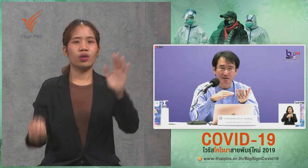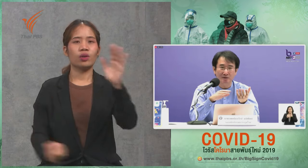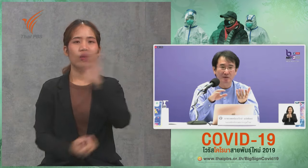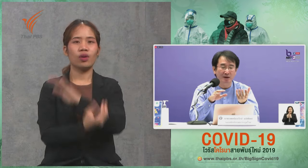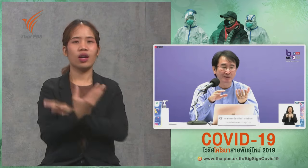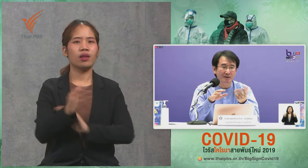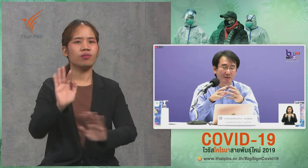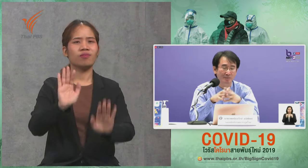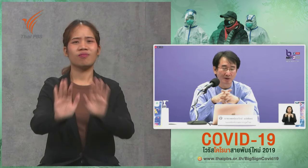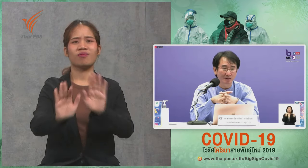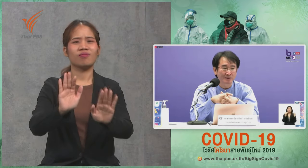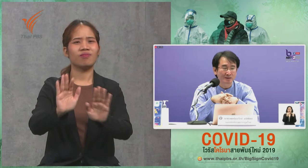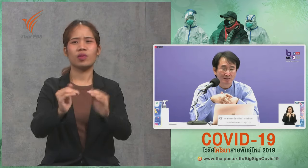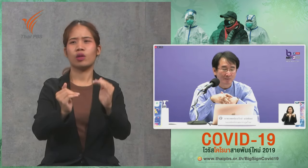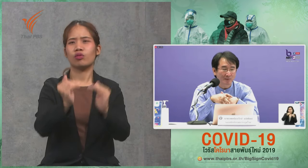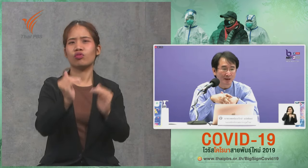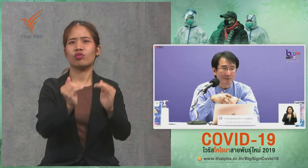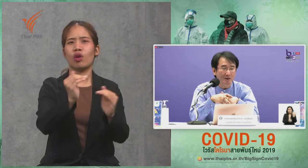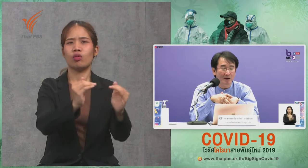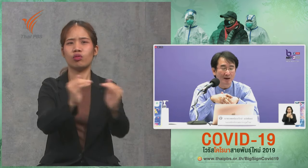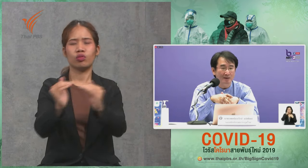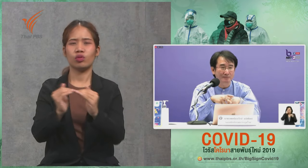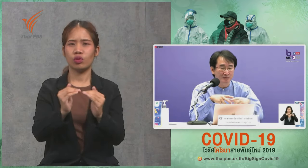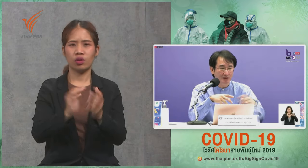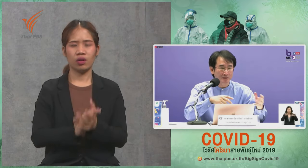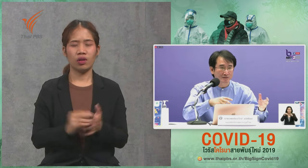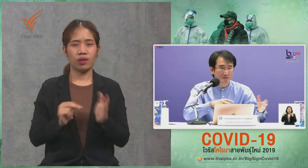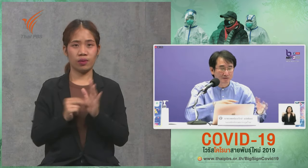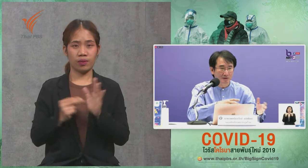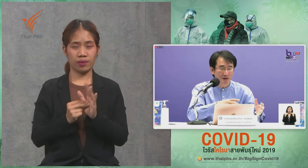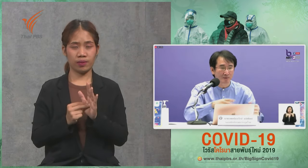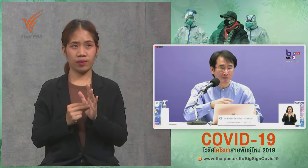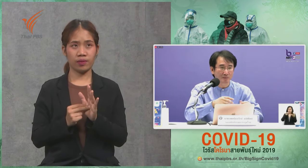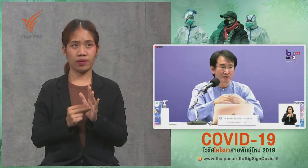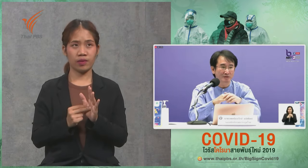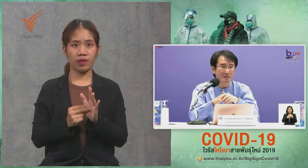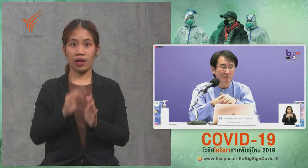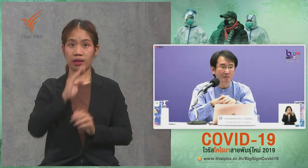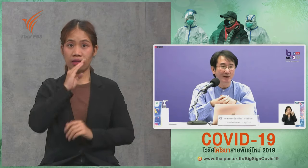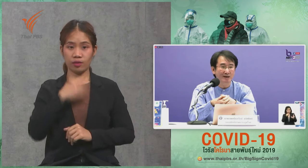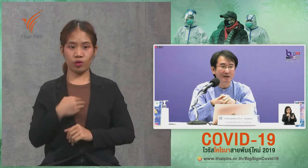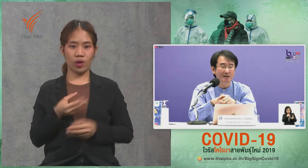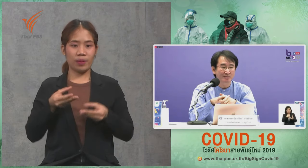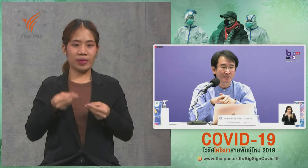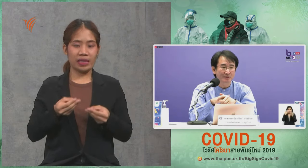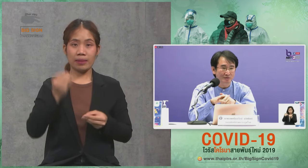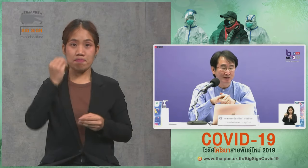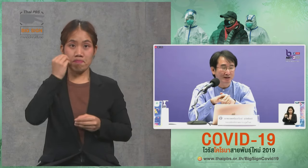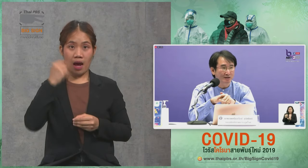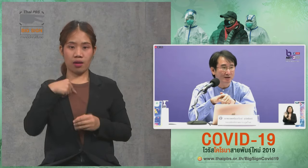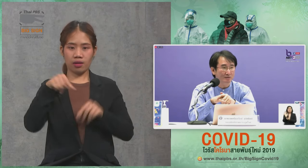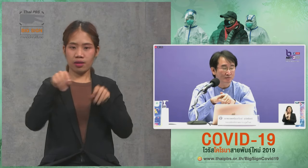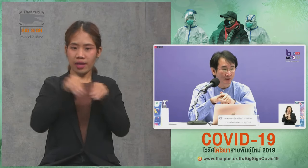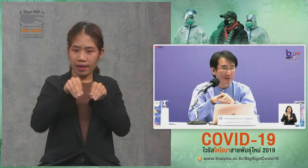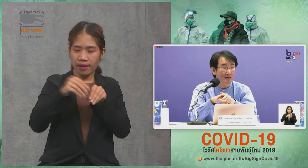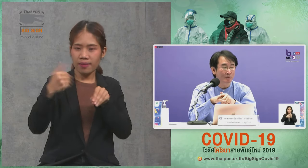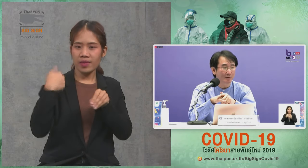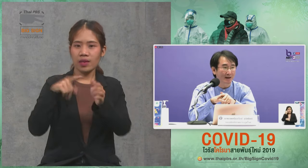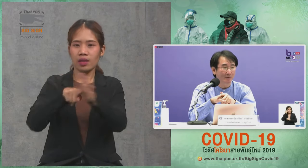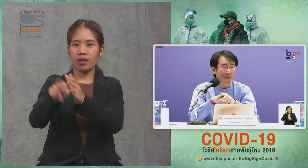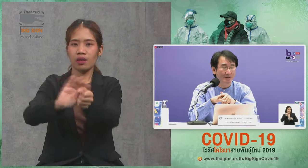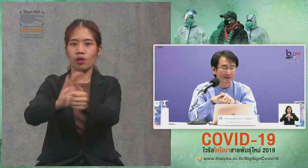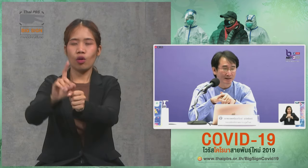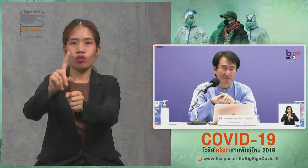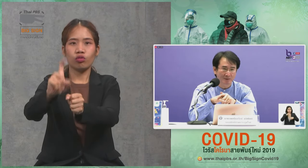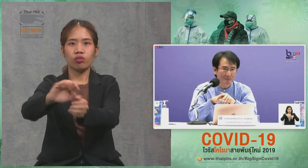ใกล้เคียงกันเท่าๆกันนะครับเพราะฉะนั้นไม่ได้แปลว่าเฮ้ยมีผู้เสียชีวิตในหมู่บ้านนะสงสัยเชื้อตัวนี้มันจะรุ